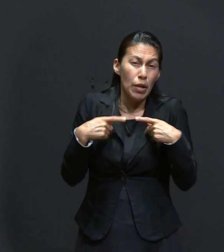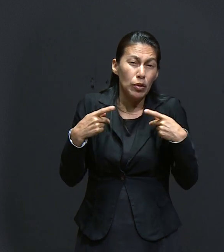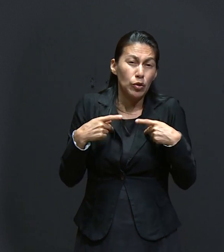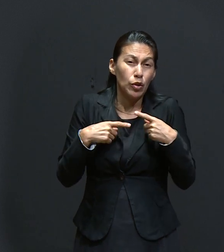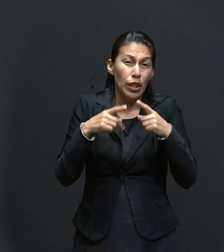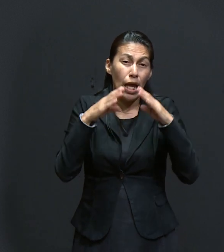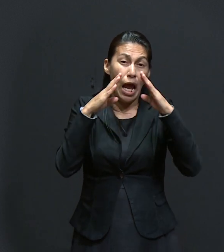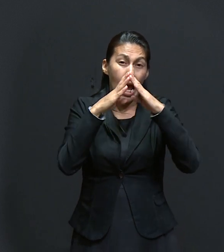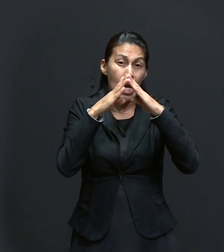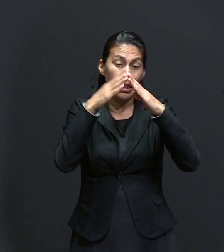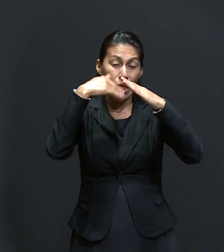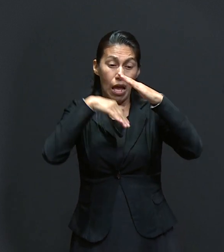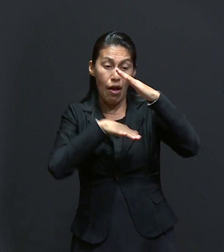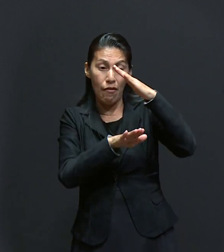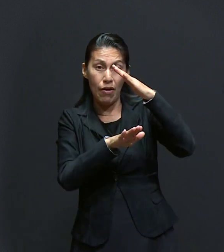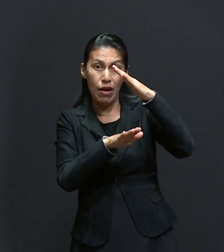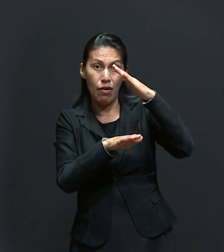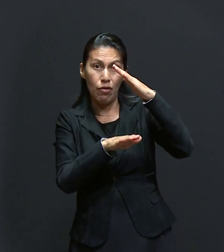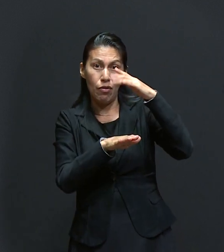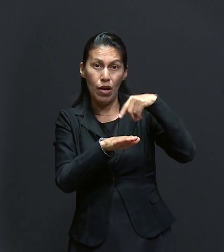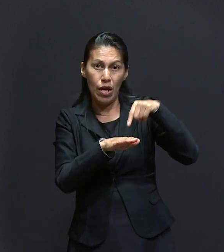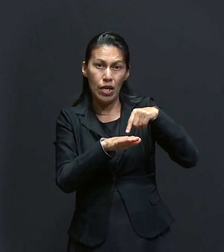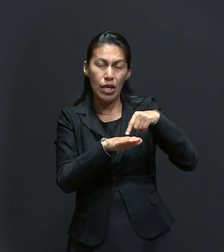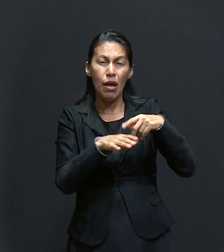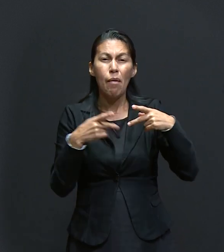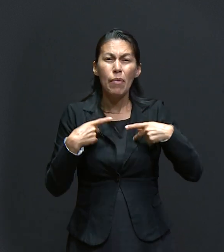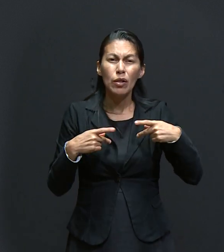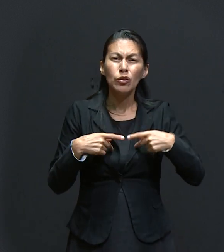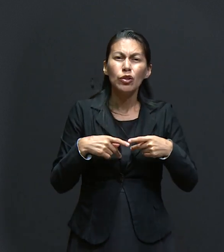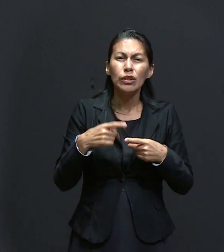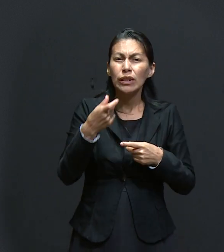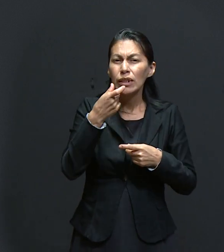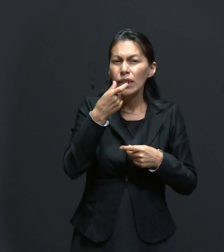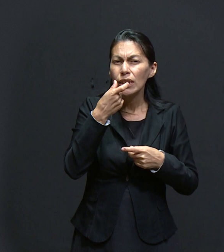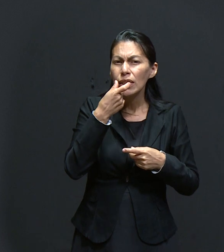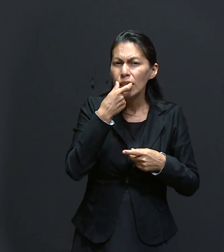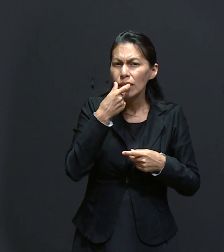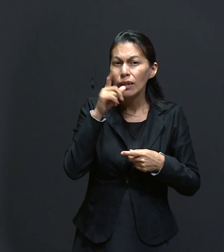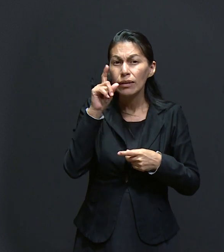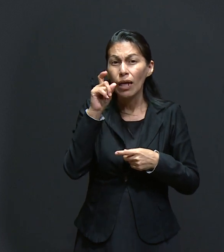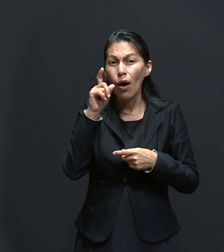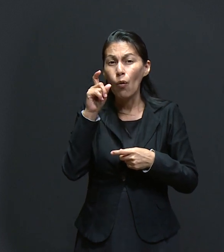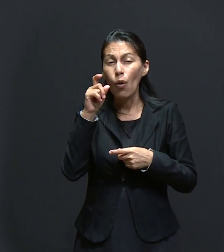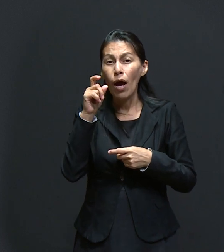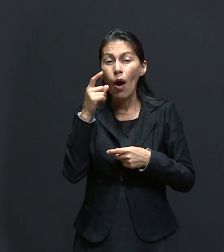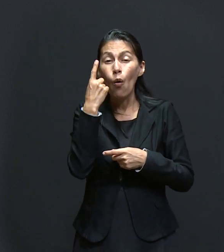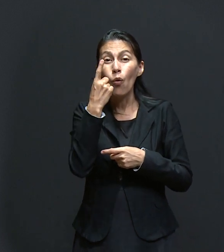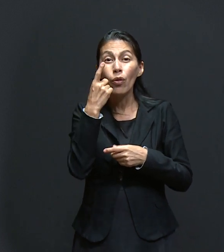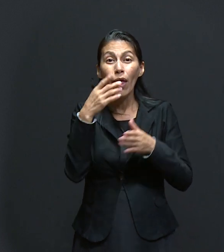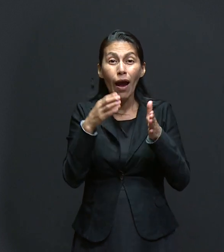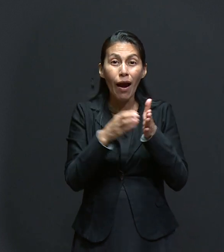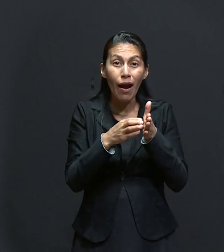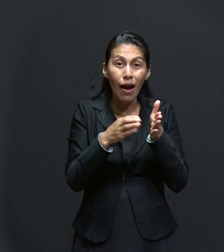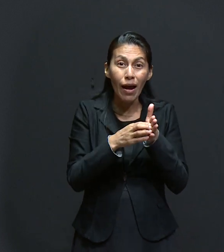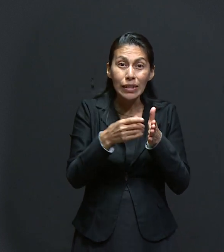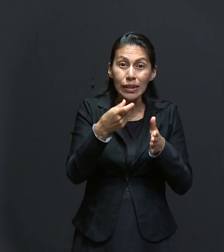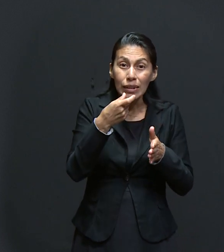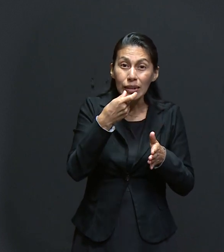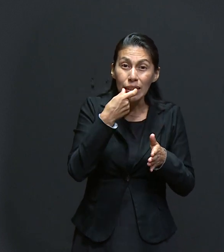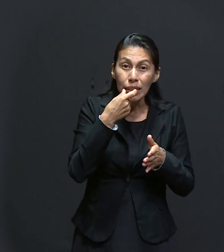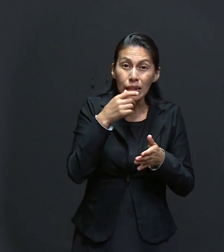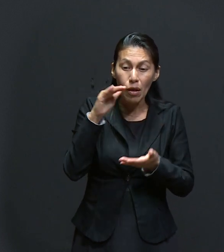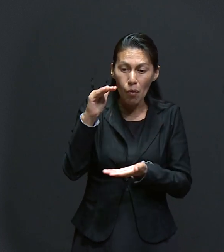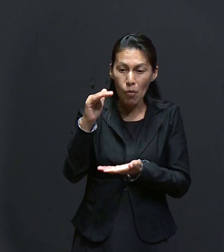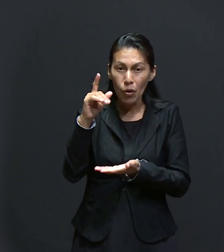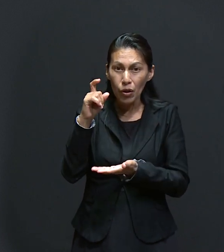bastante frío estaban en sótanos y cuentan tres testimonios que tenían siete personas dos cajas de galletas un poco de agua y se alcanzó